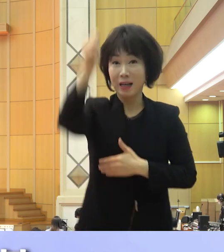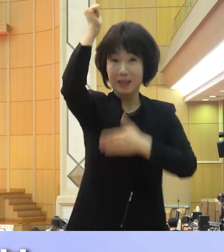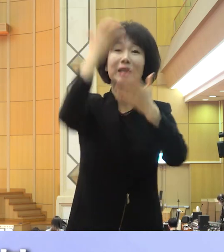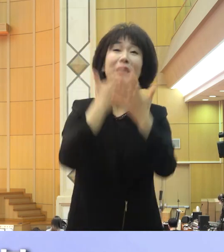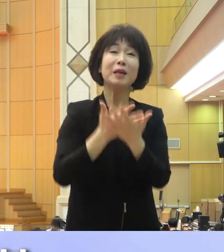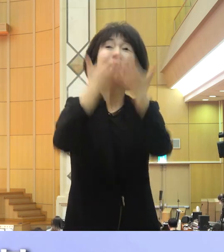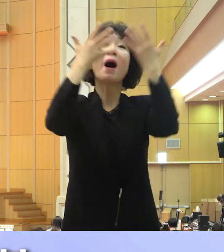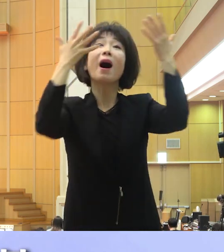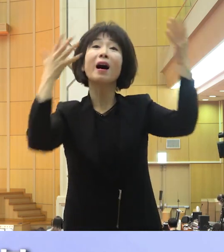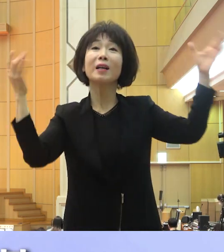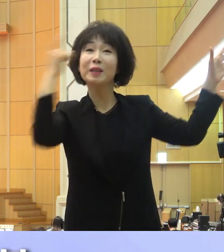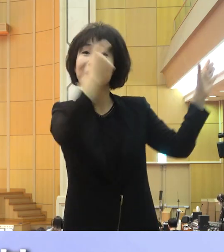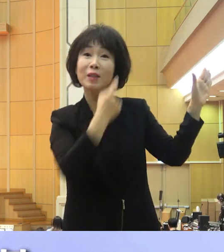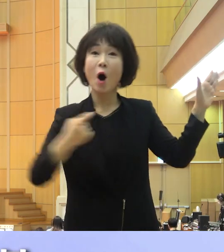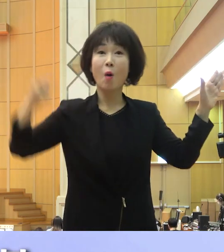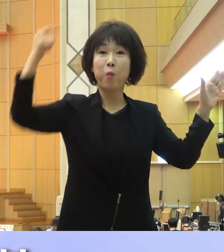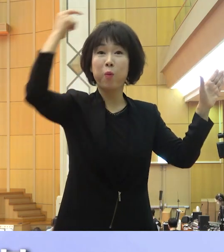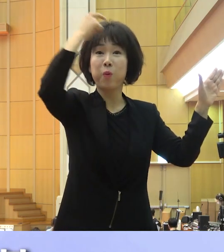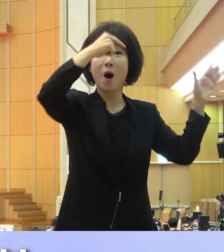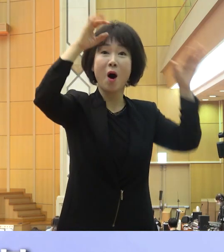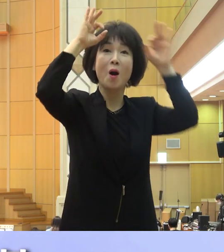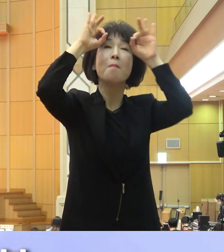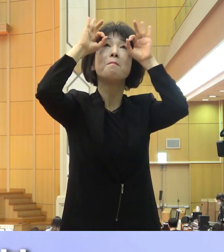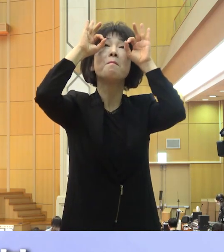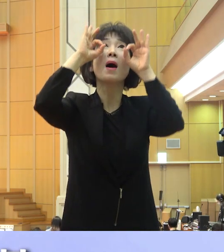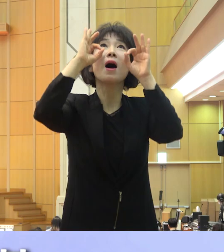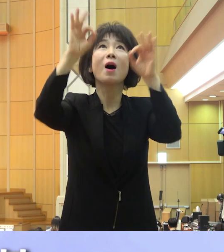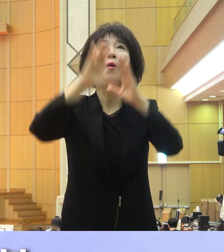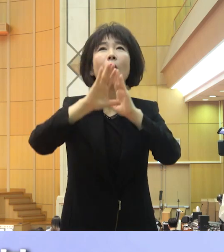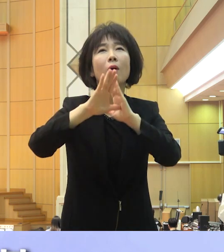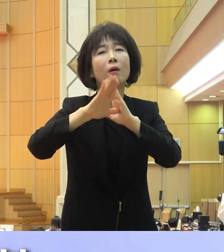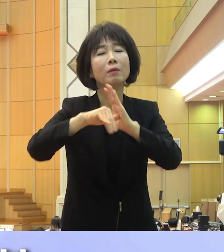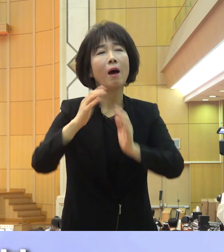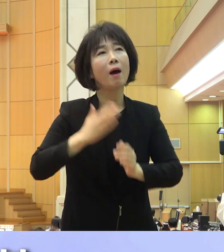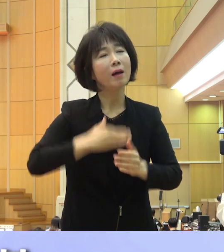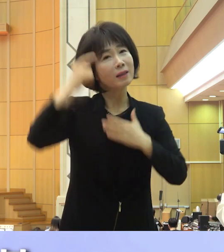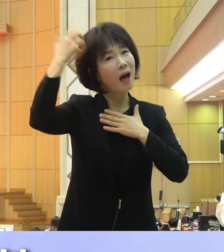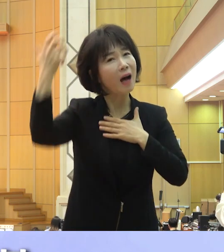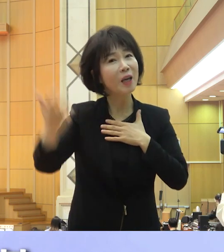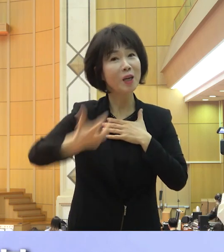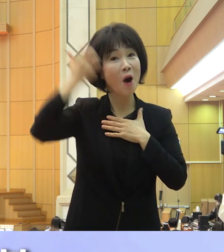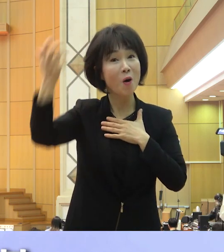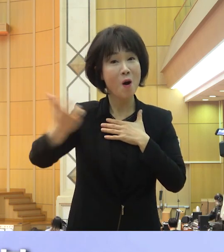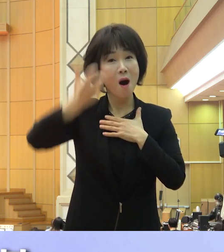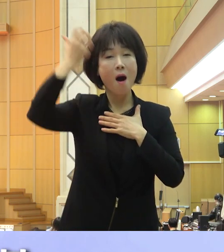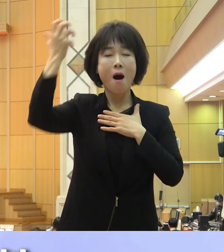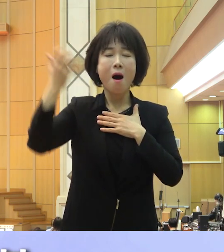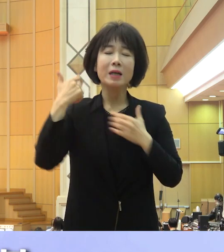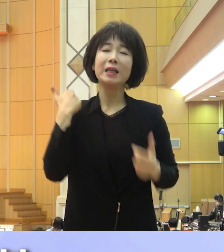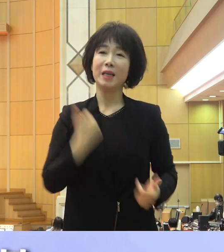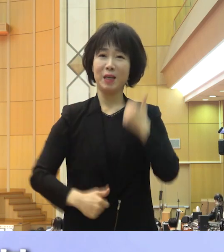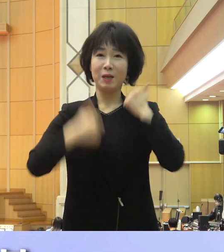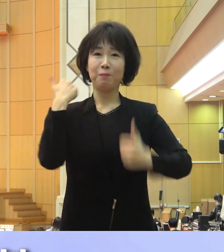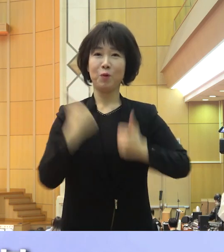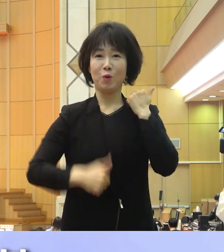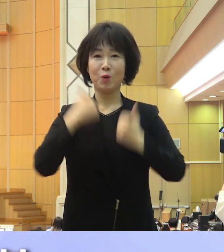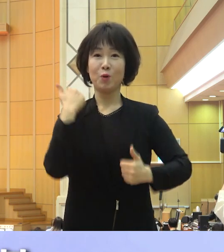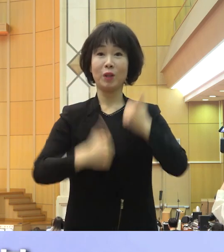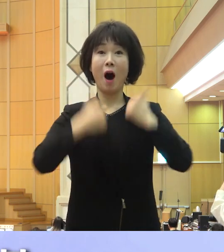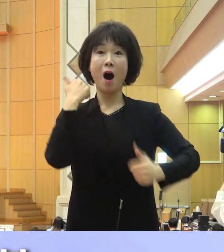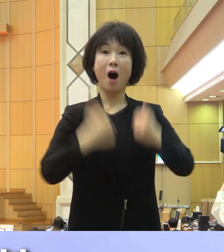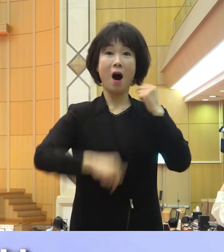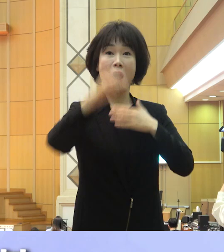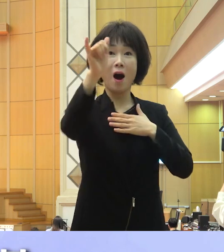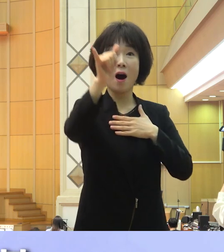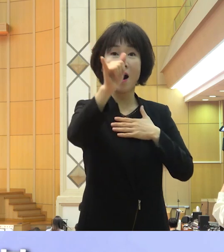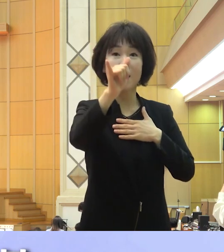주시옵소서. 그 밝은 얼굴 배울 때 나의 영혼